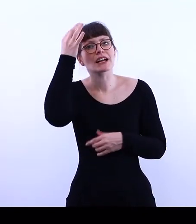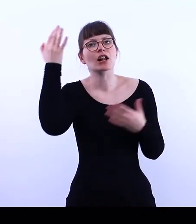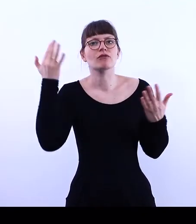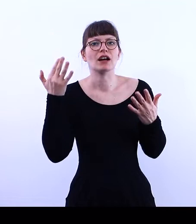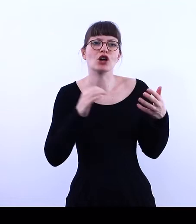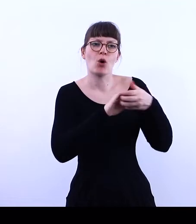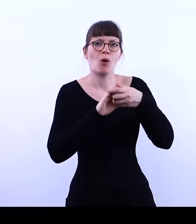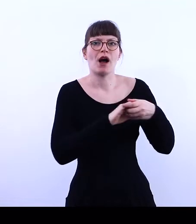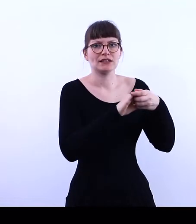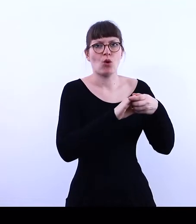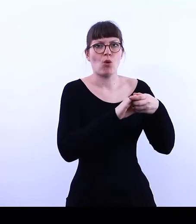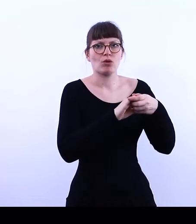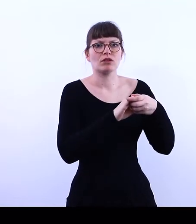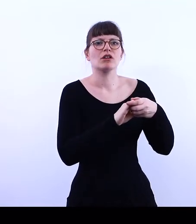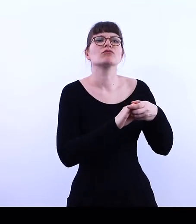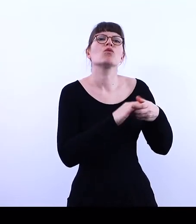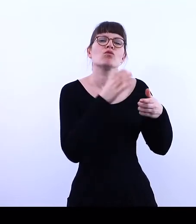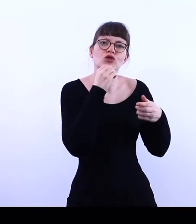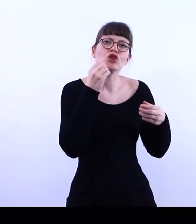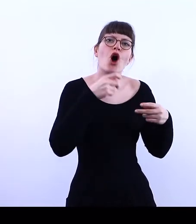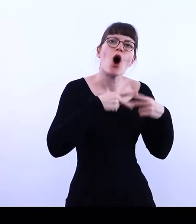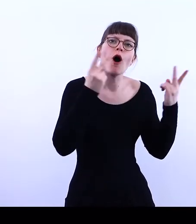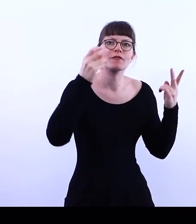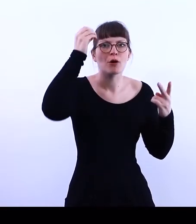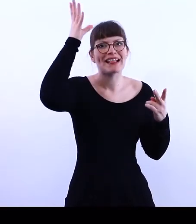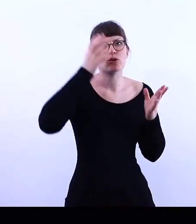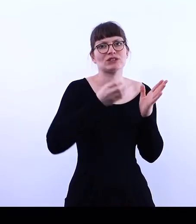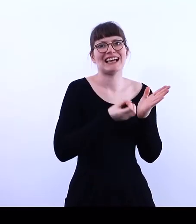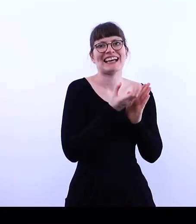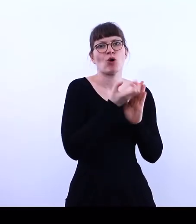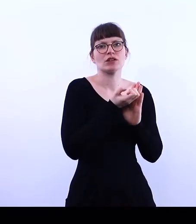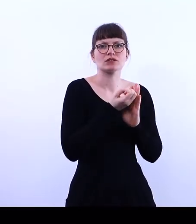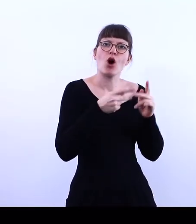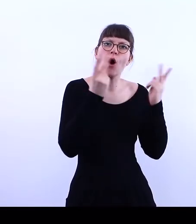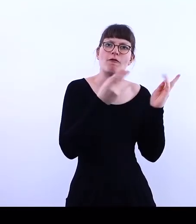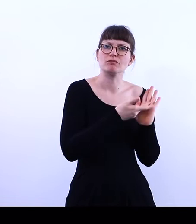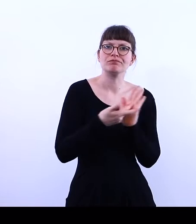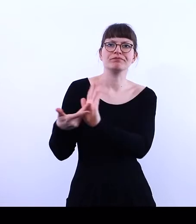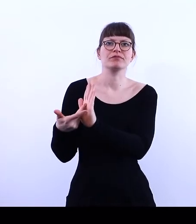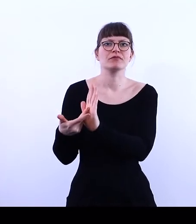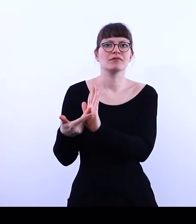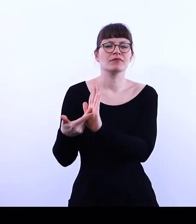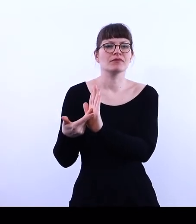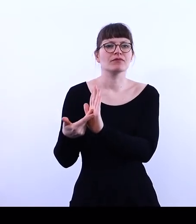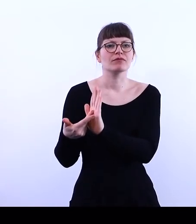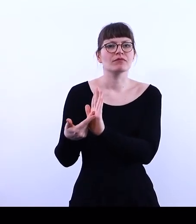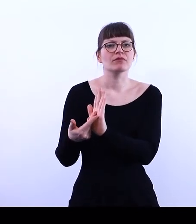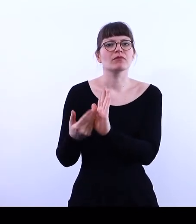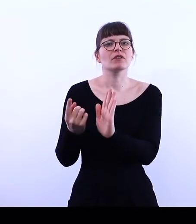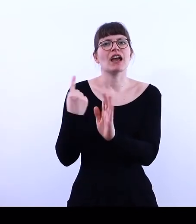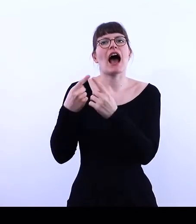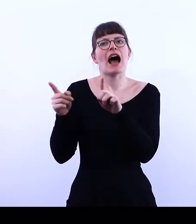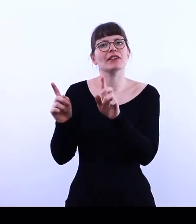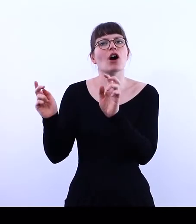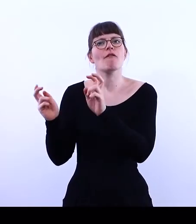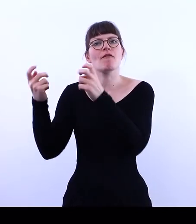innerhalb der Kooperation als offene Bildungsressource zur Verfügung stellen, sodass eben nicht nur wir, sondern auch andere Organisationen und Vereine